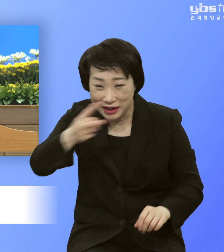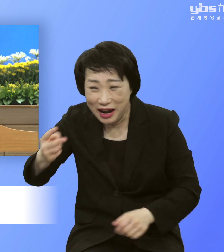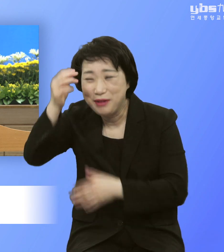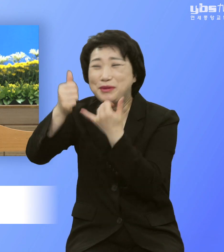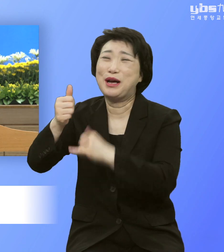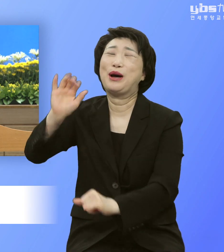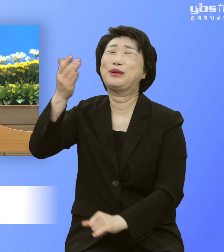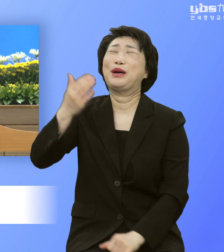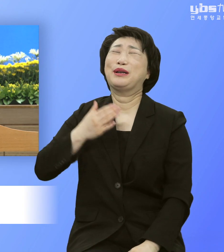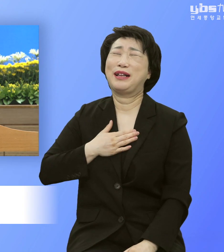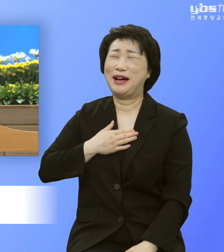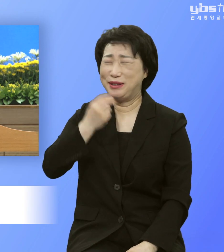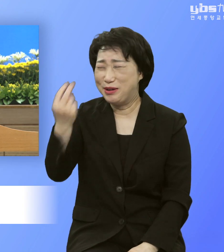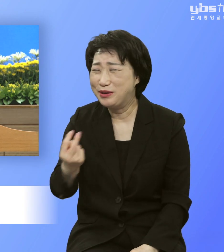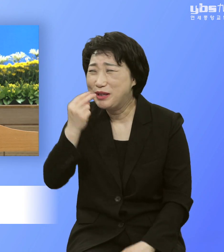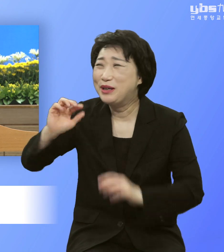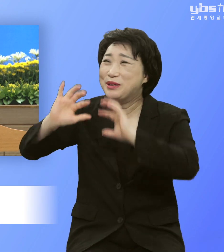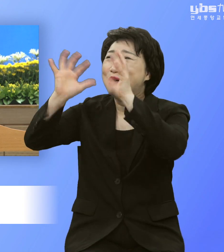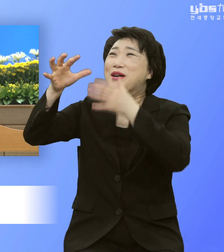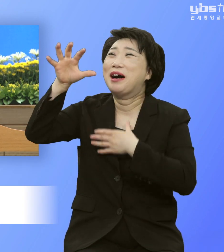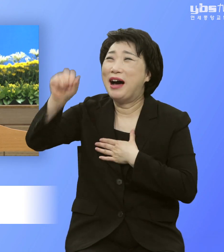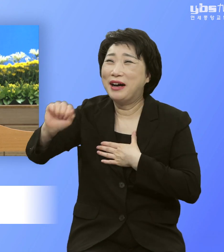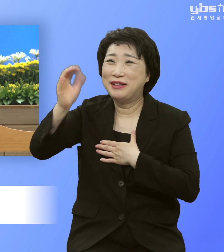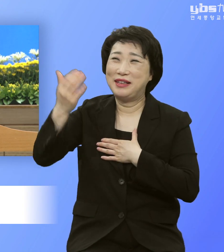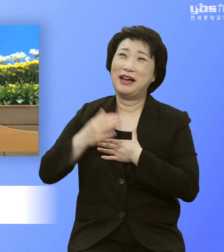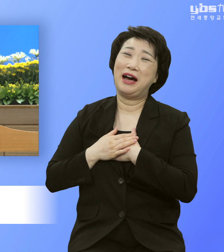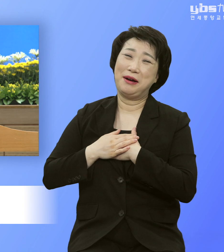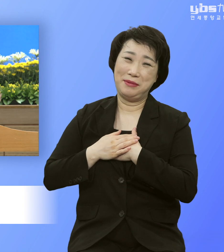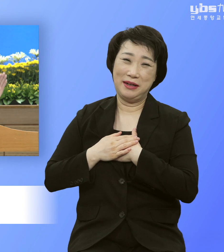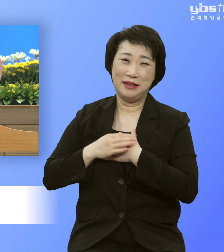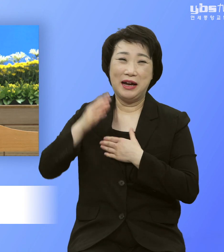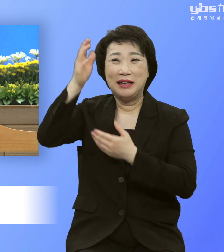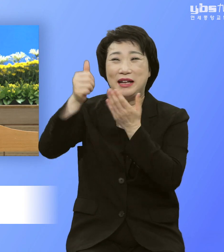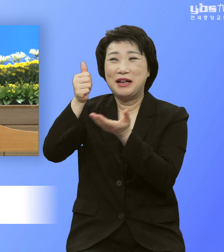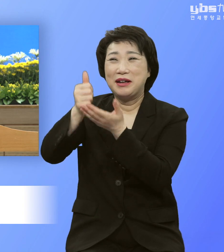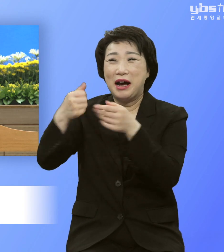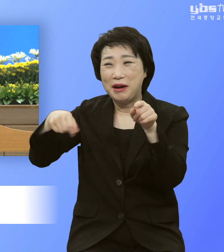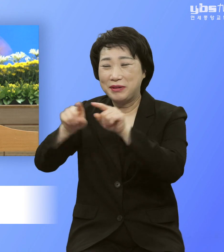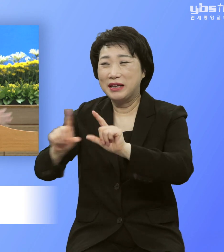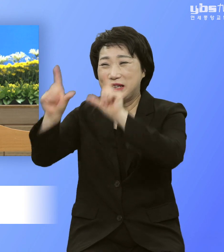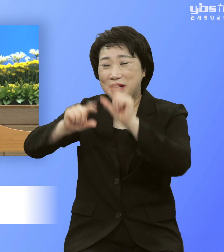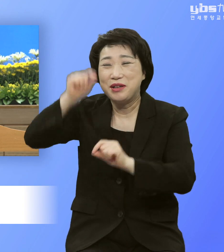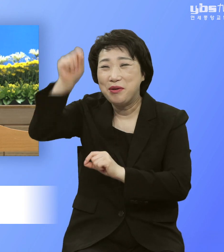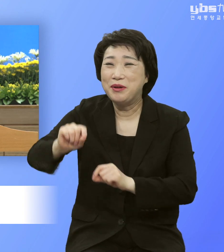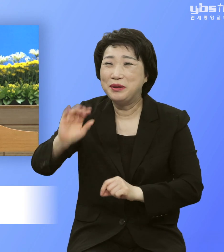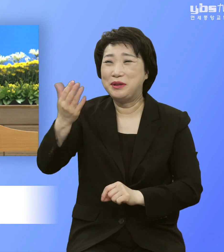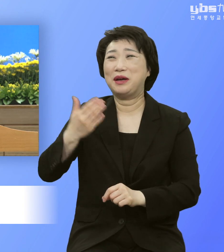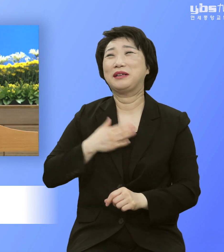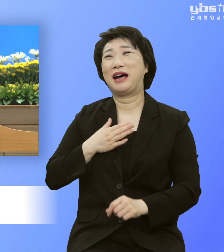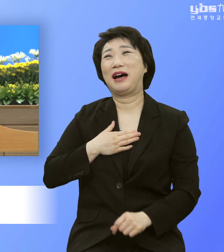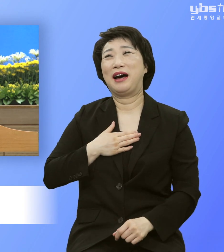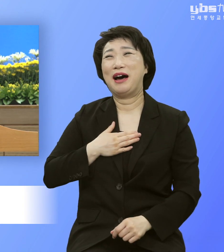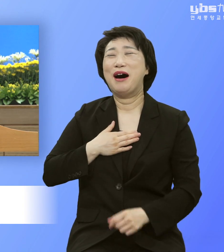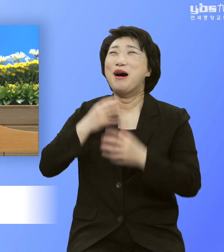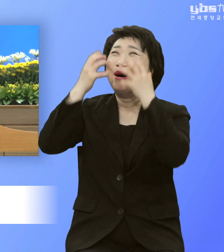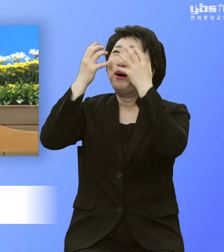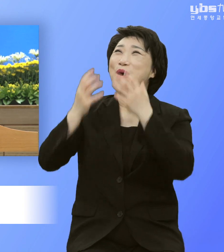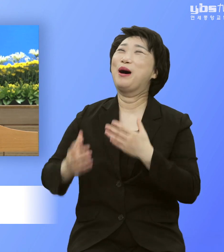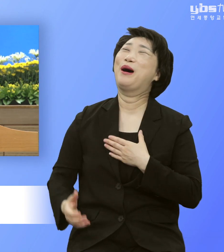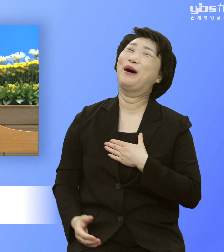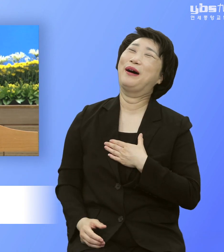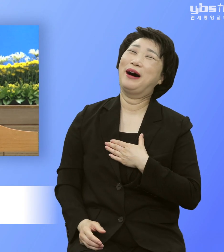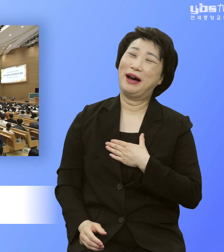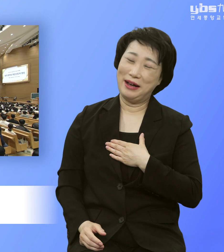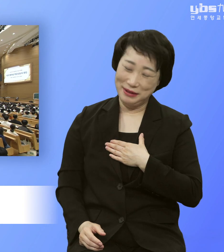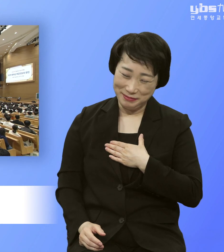자녀가 되었다. 영생의 천국을 얻을 자가 되었다. 하나님께 영원히 살 자가 되었다 이 말이야. 어마어마한